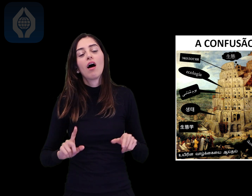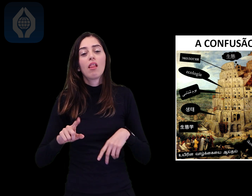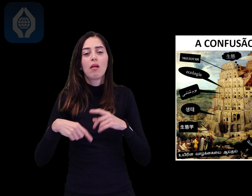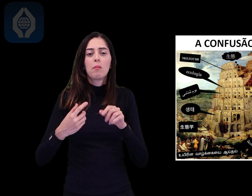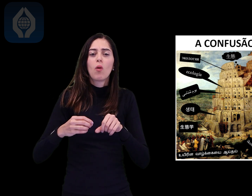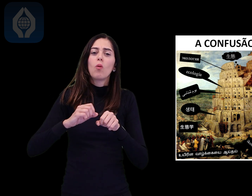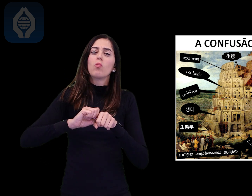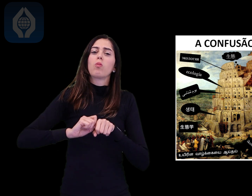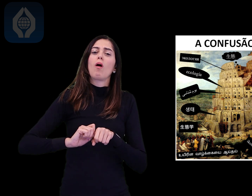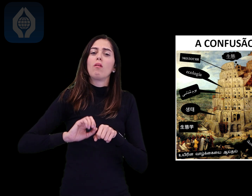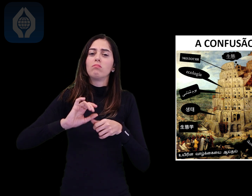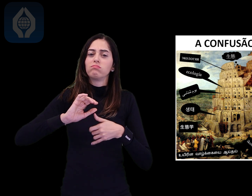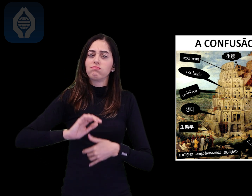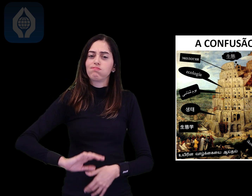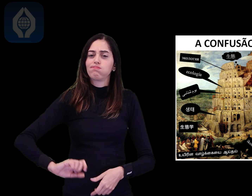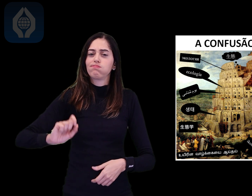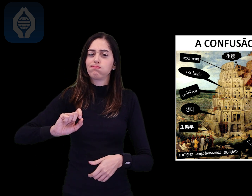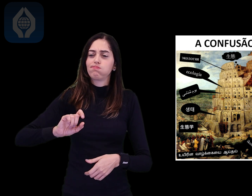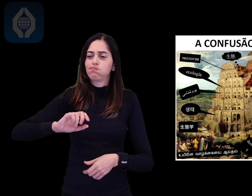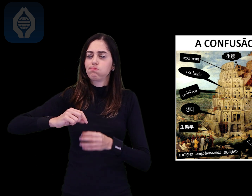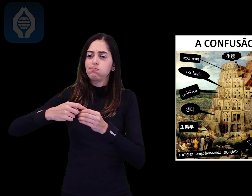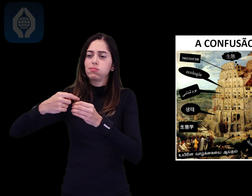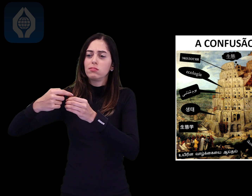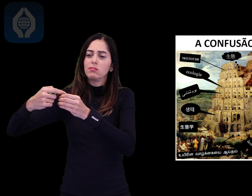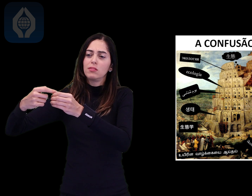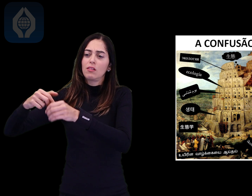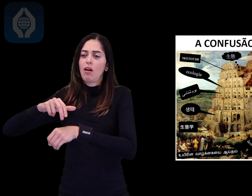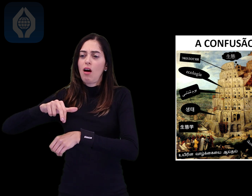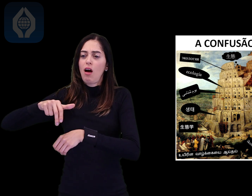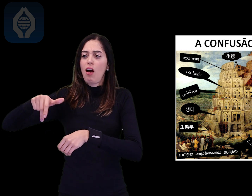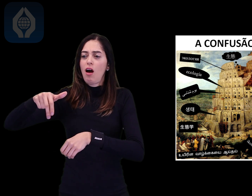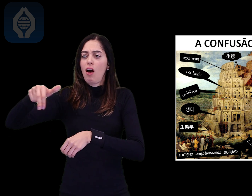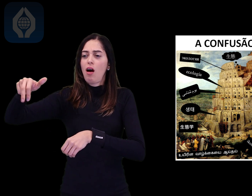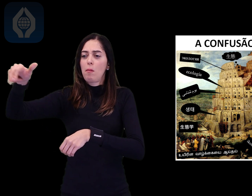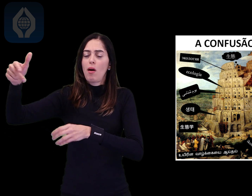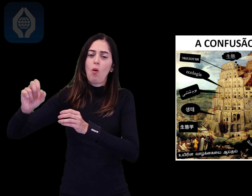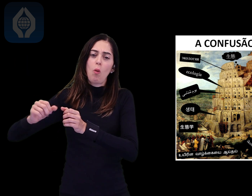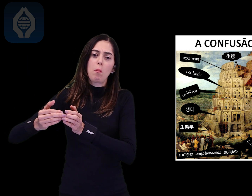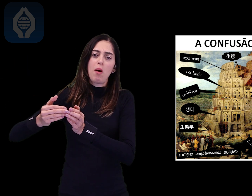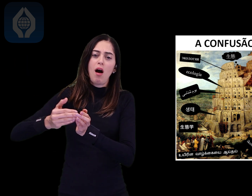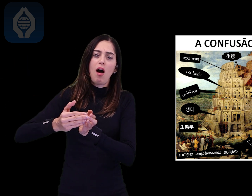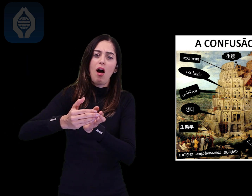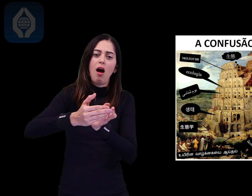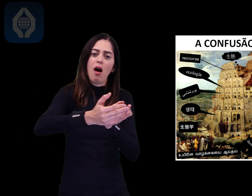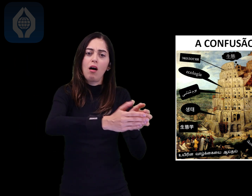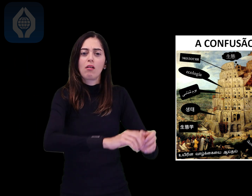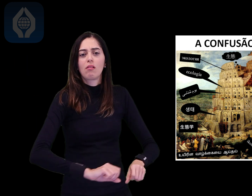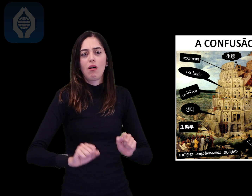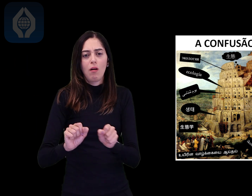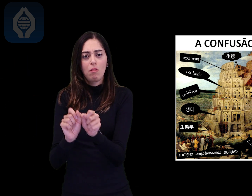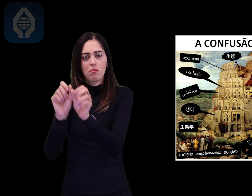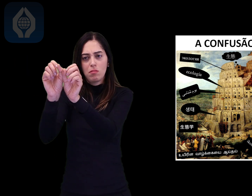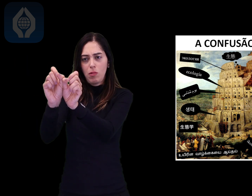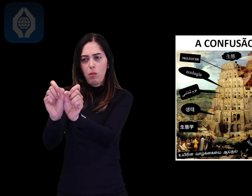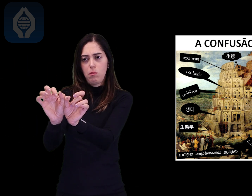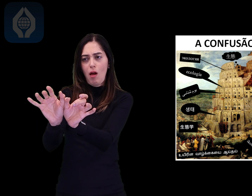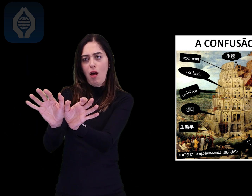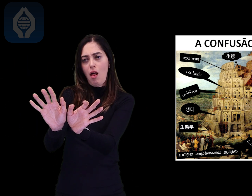a pé ou de barco. Esse foi o plano original de Deus, que o povo povoasse a terra e